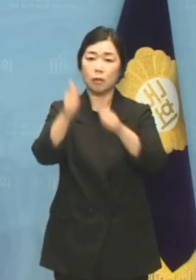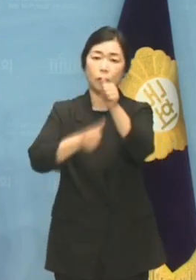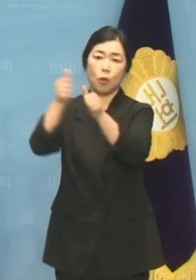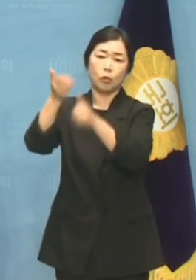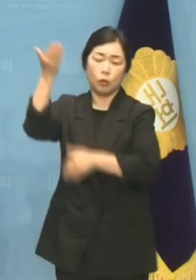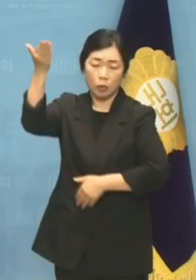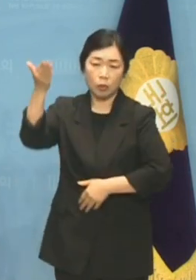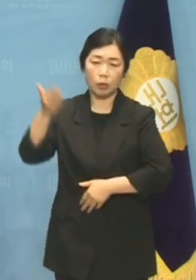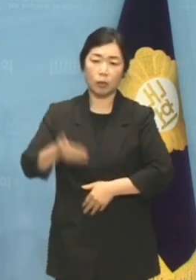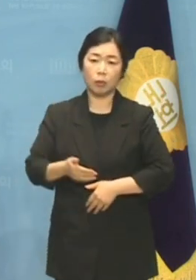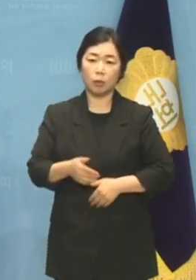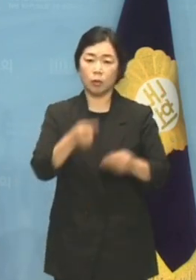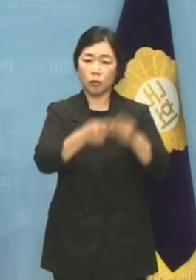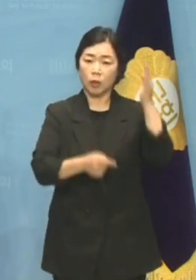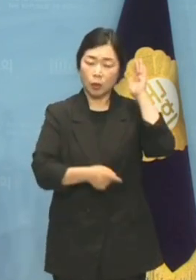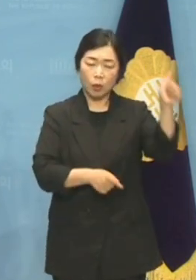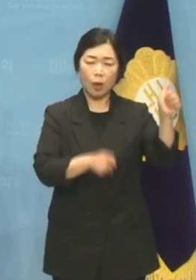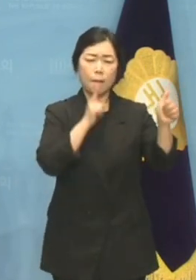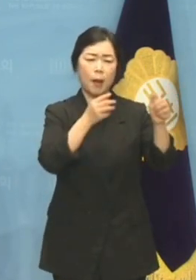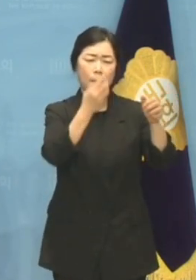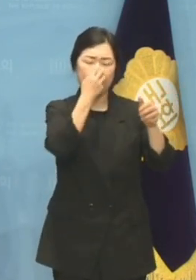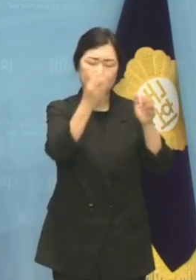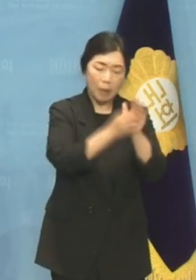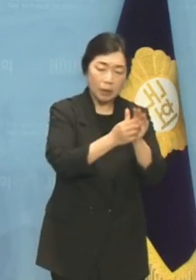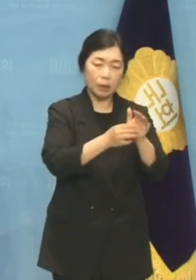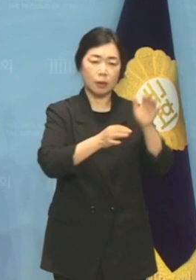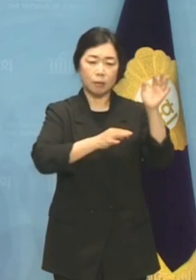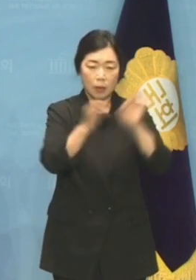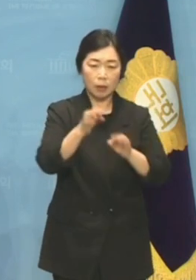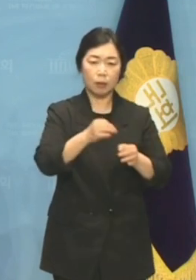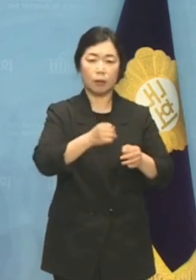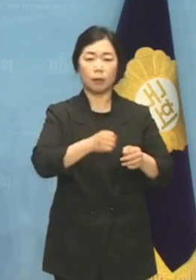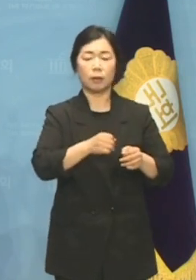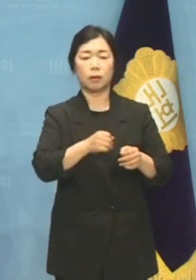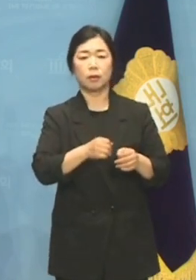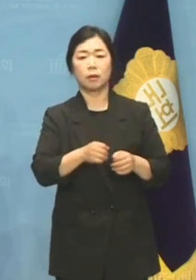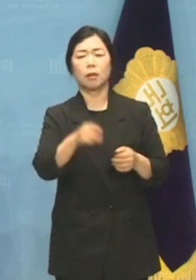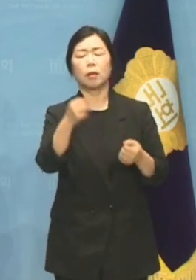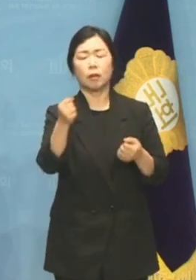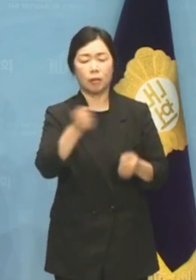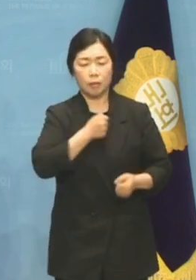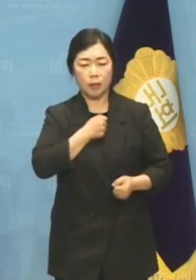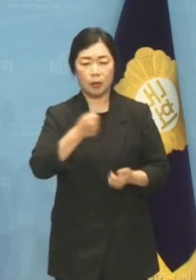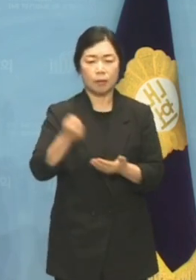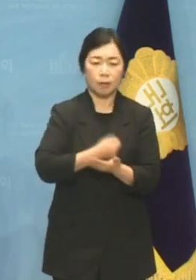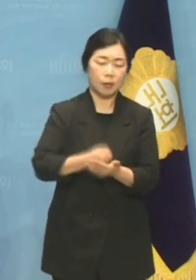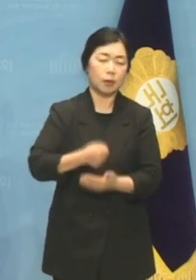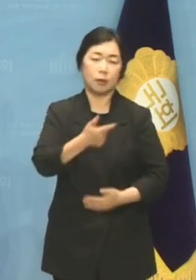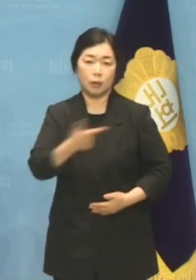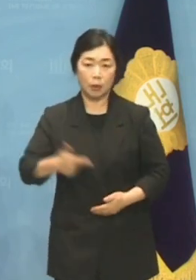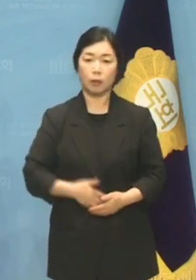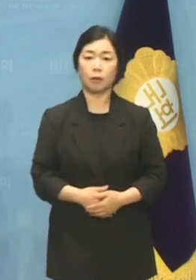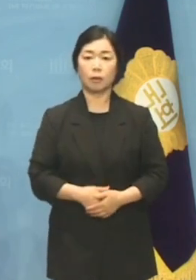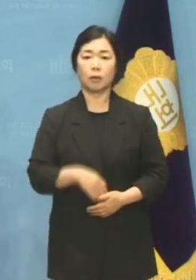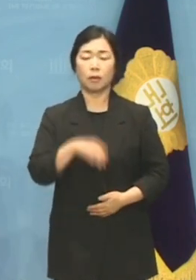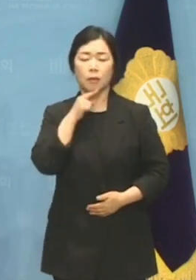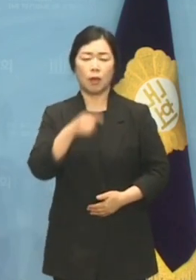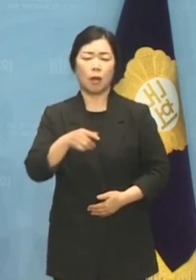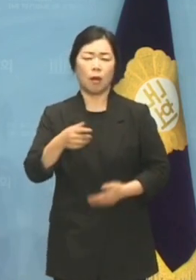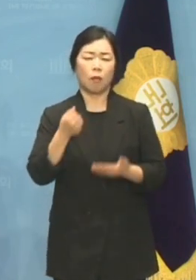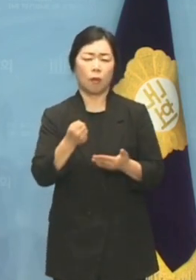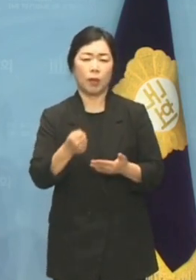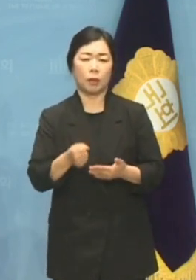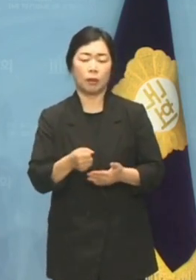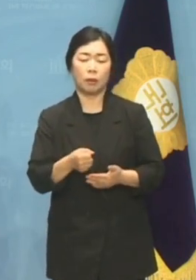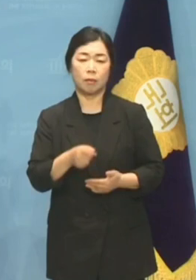윤석열 대통령의 망언과 굴욕적 외교에 가슴을 치며 하늘하고 땅하고 딱 붙었으면 좋겠다 하는 이런